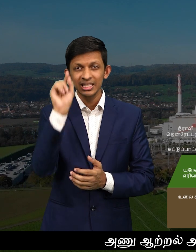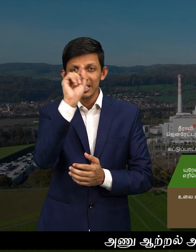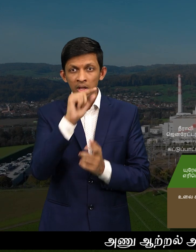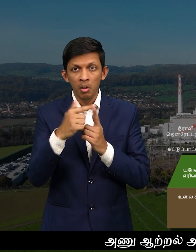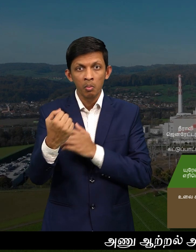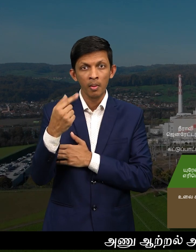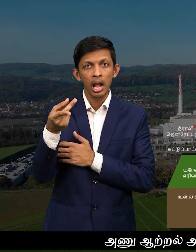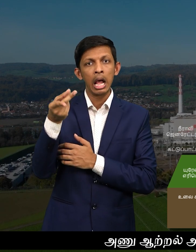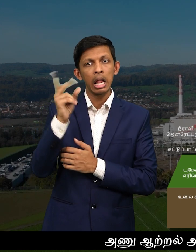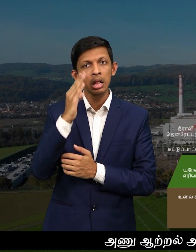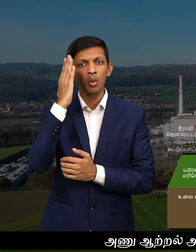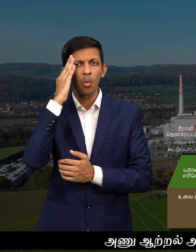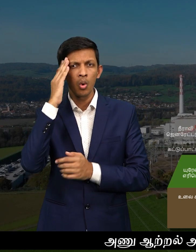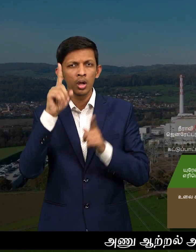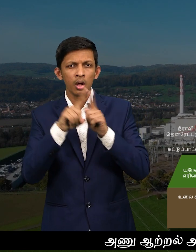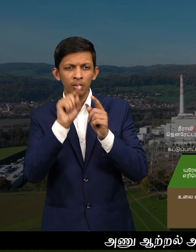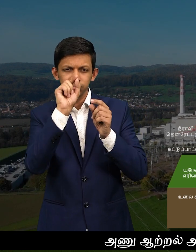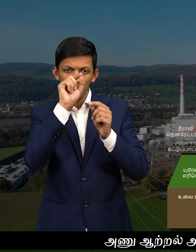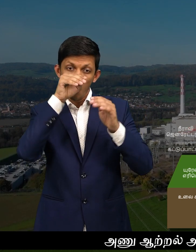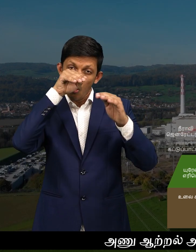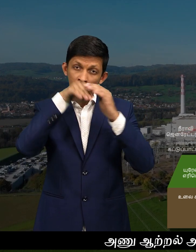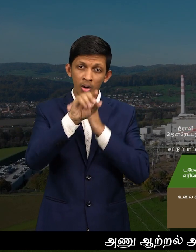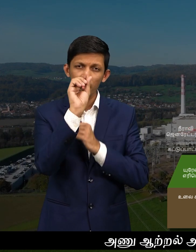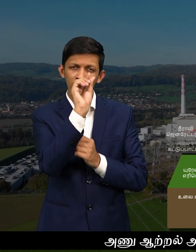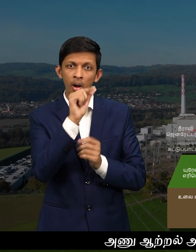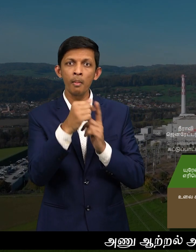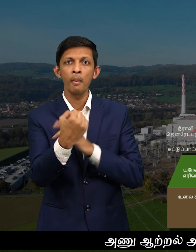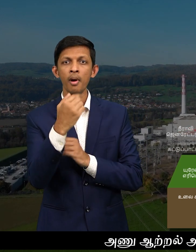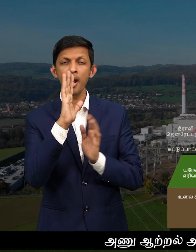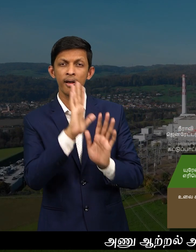அணு ஆற்றல் என்று அறியப்படுகிறது.